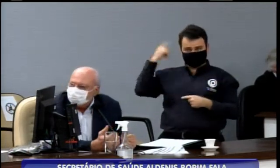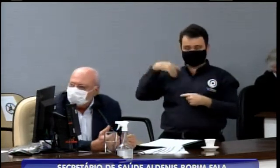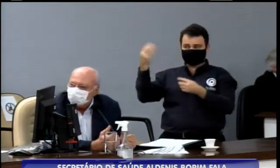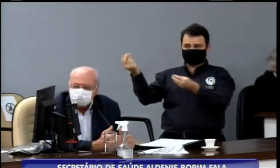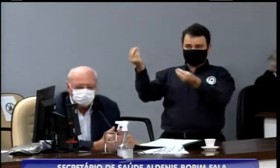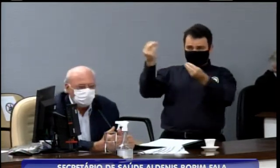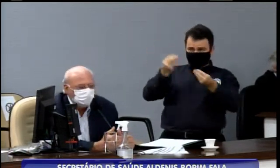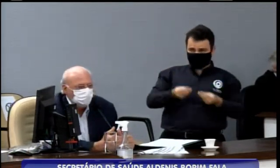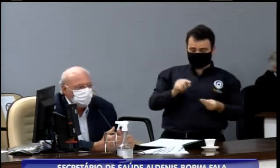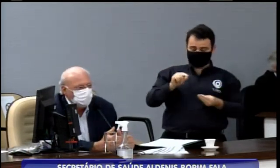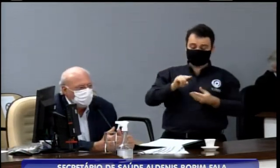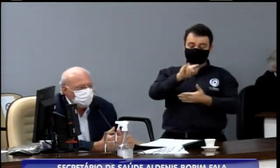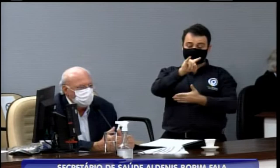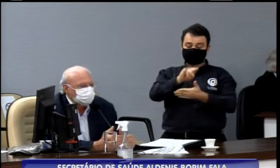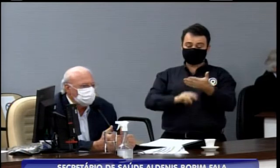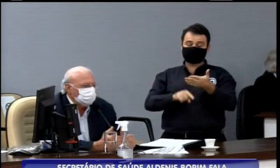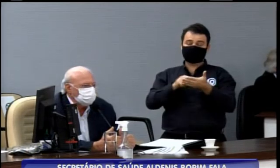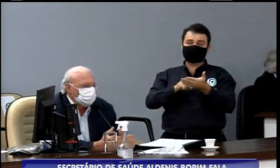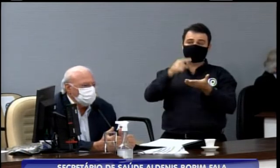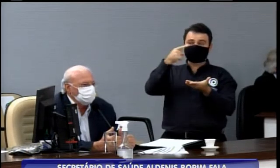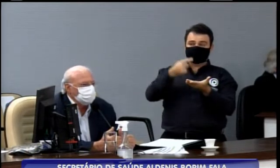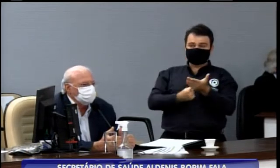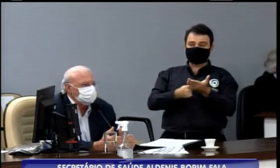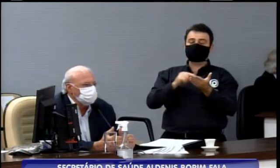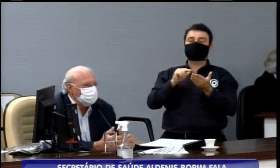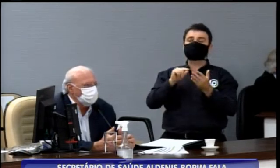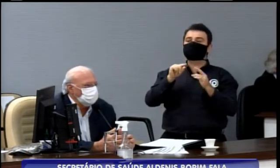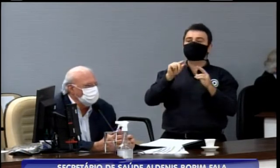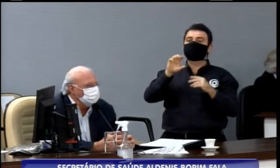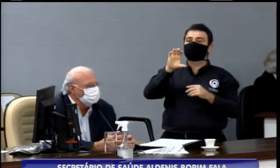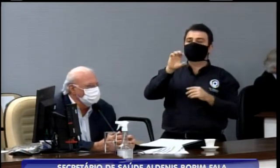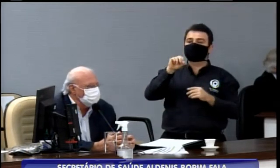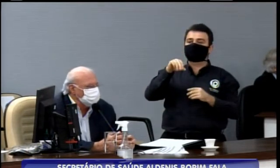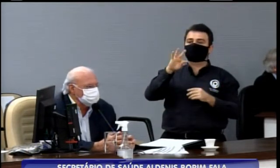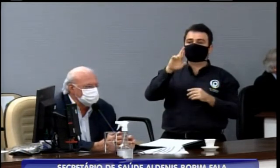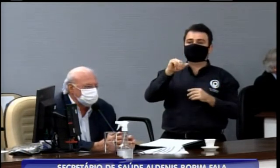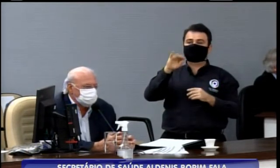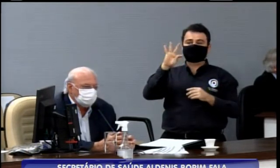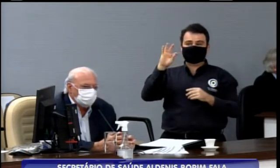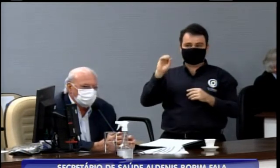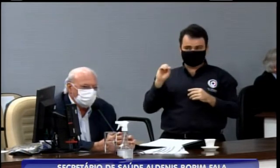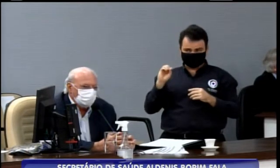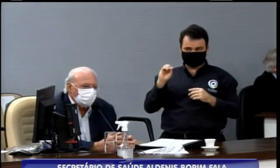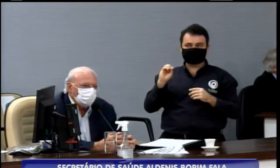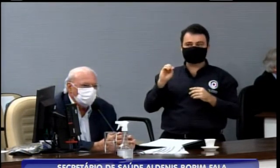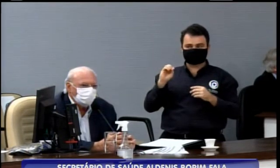nós assinarmos. Esse contrato continha algumas